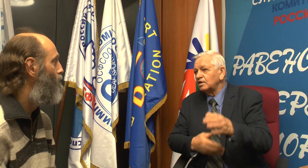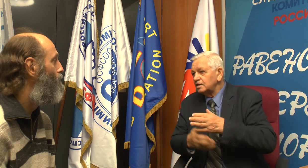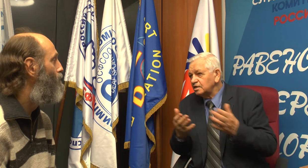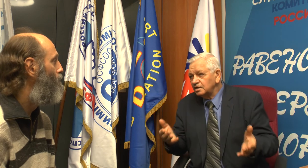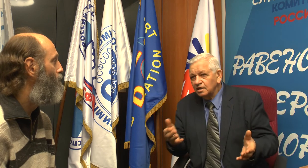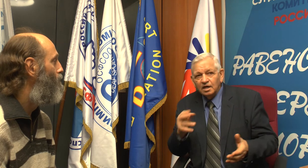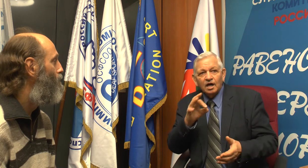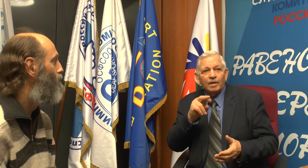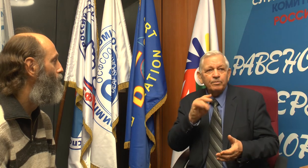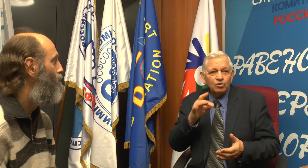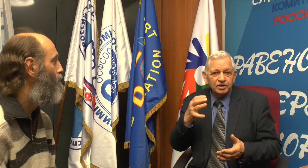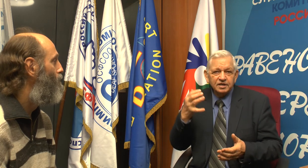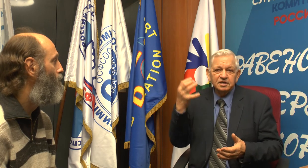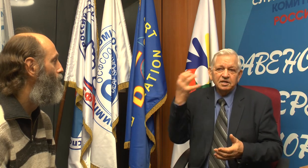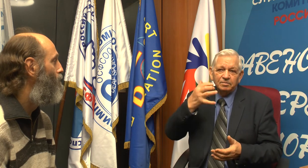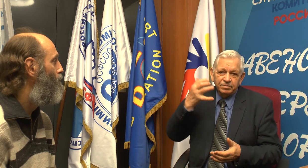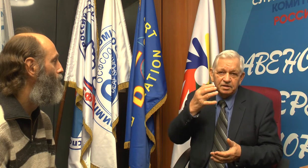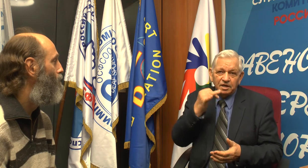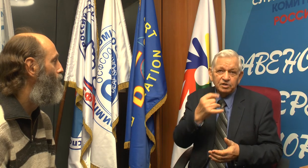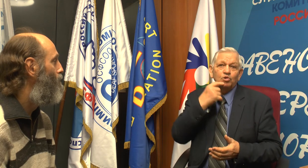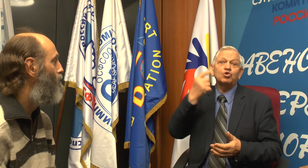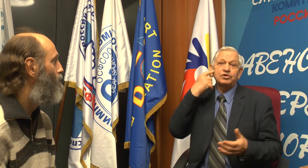инвалиды, опорники, слепые и глухие.